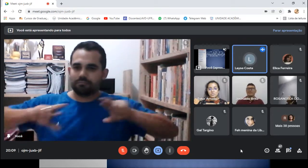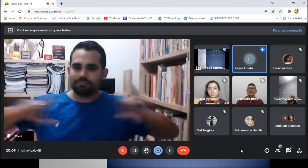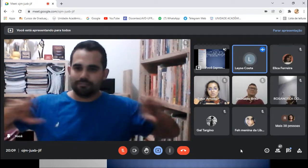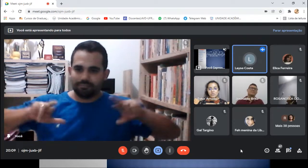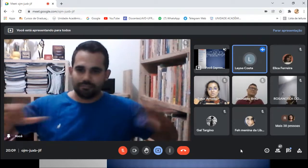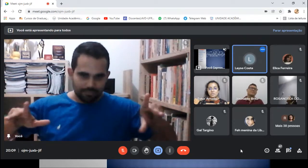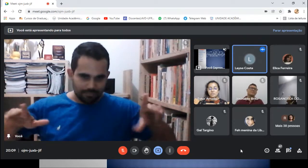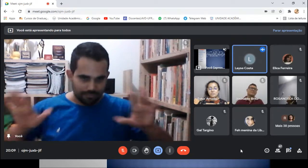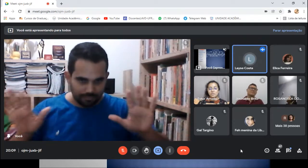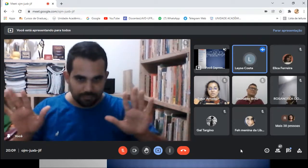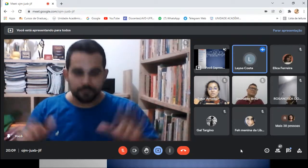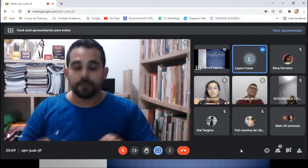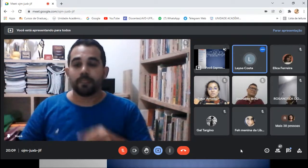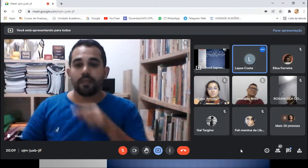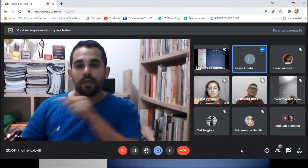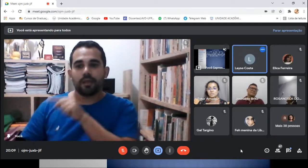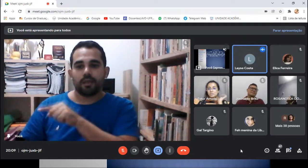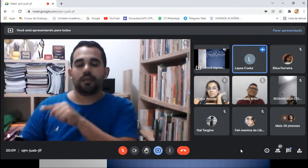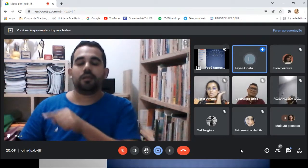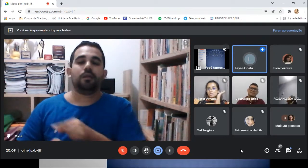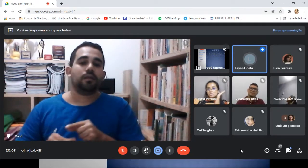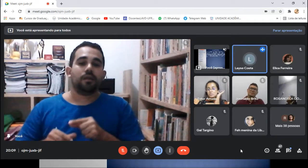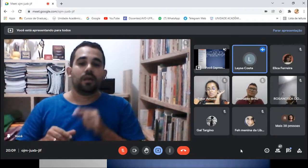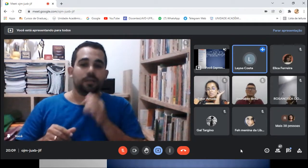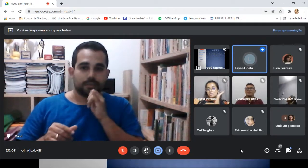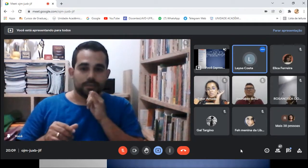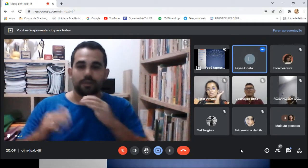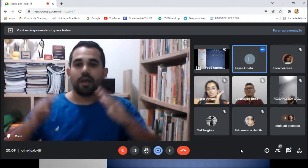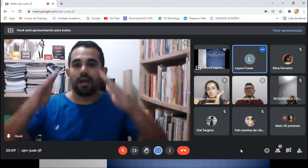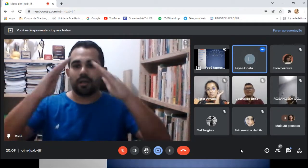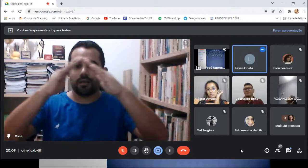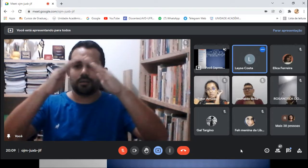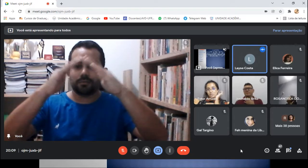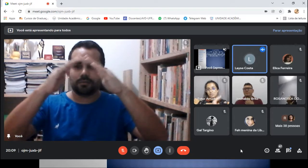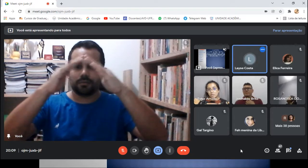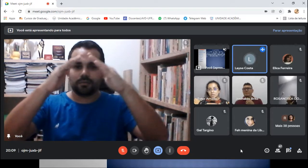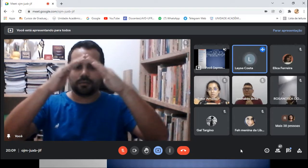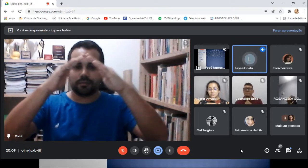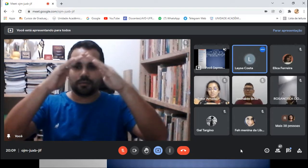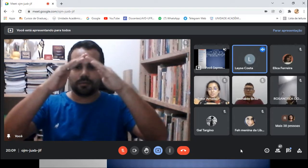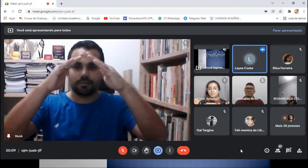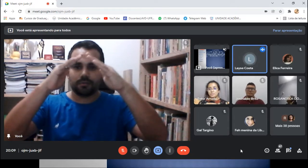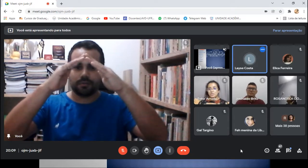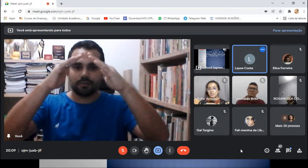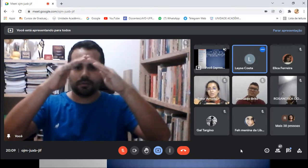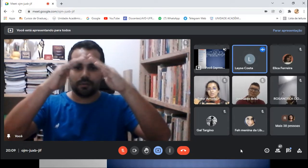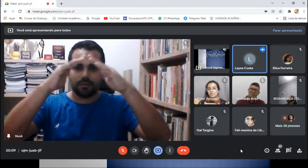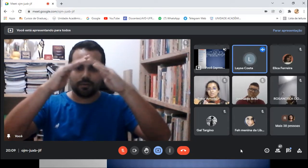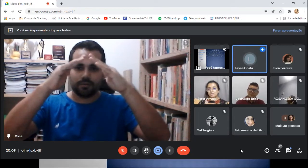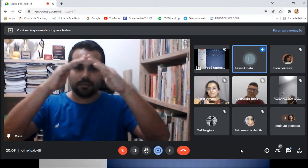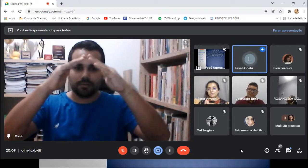em língua oral, se diferenciam. Né? Por exemplo, casa, tem este sinal,